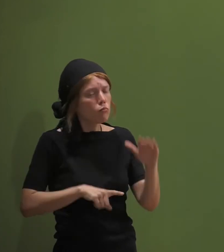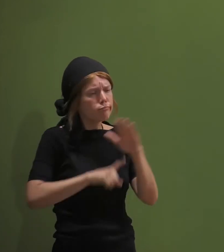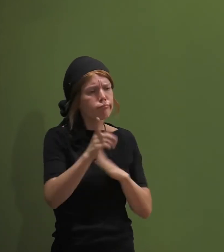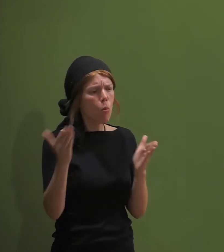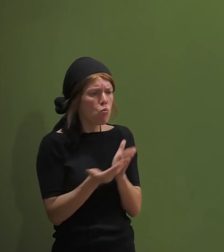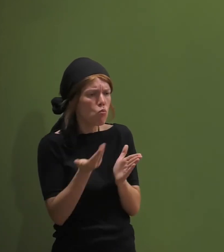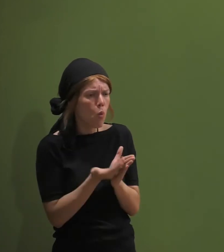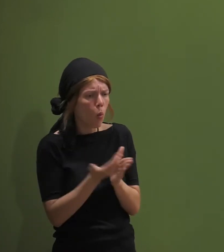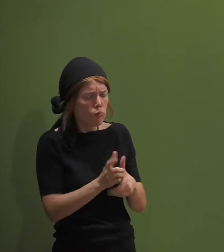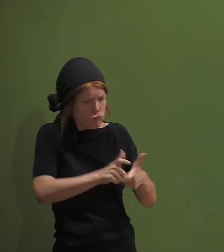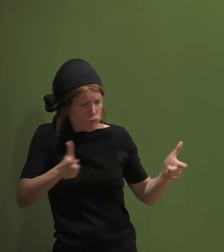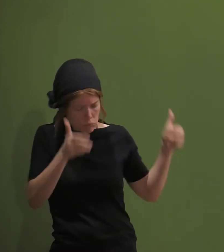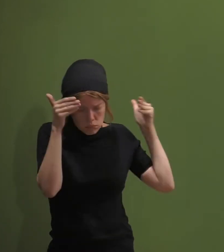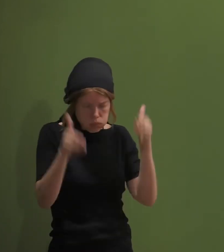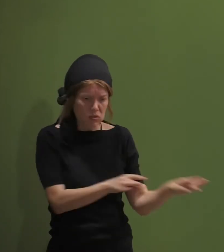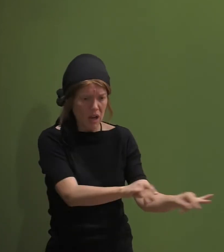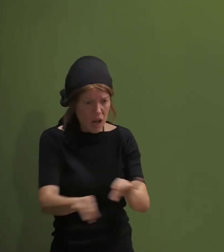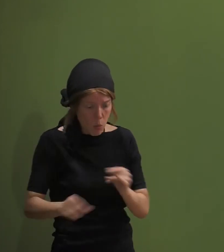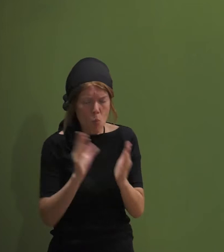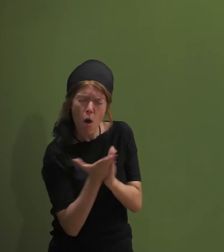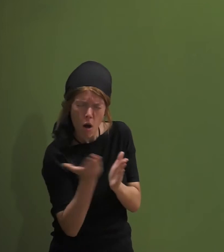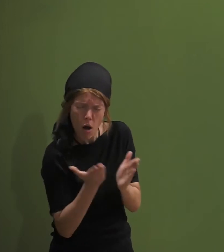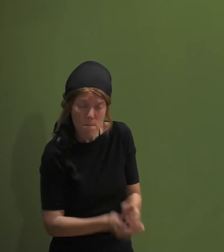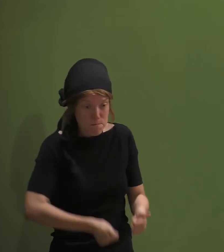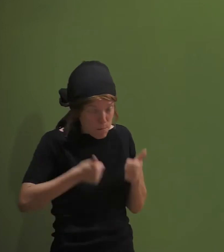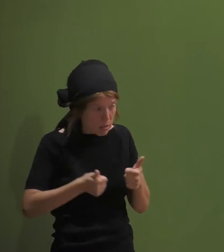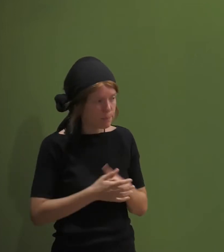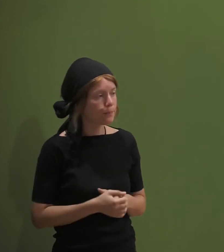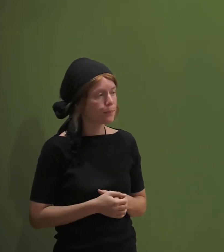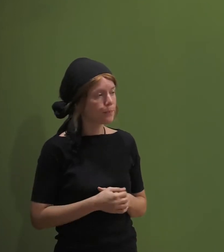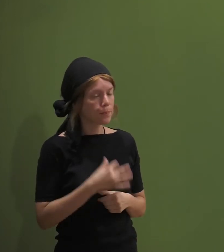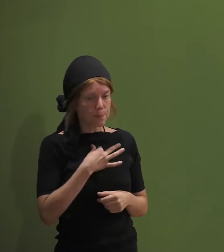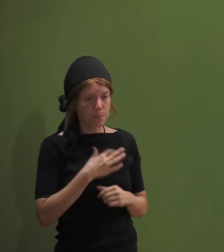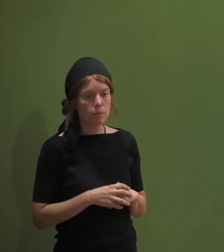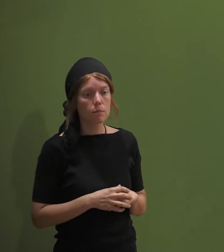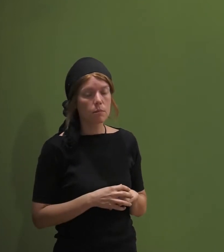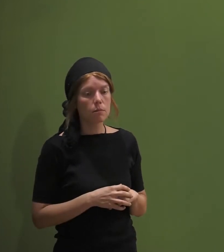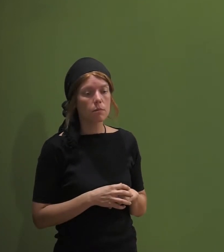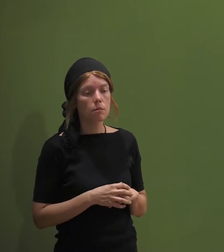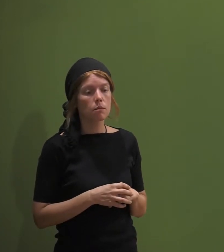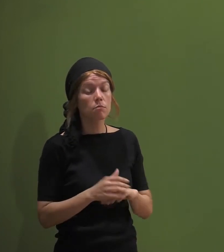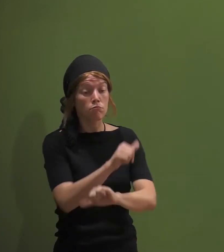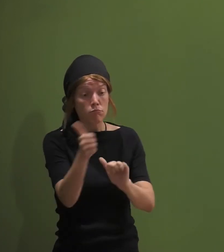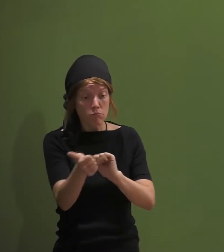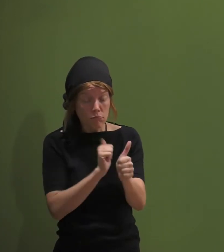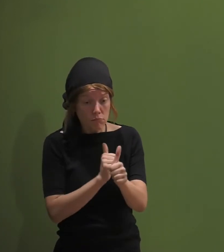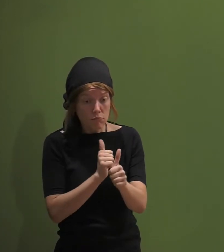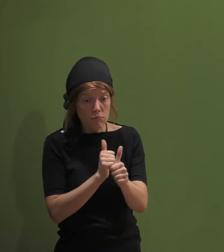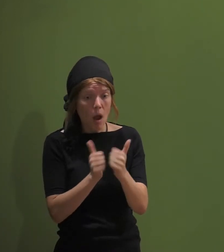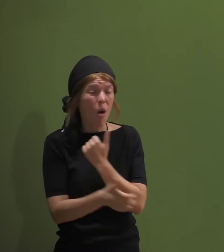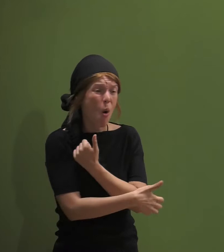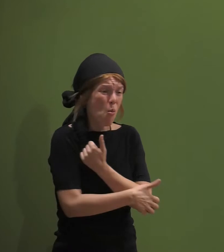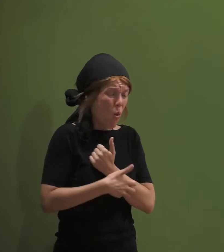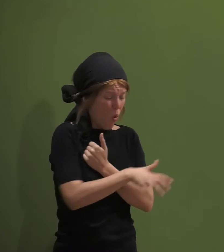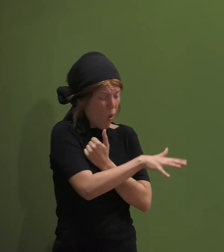en la producción se orientan a las regiones más productivas, estas tendencias contribuyen comparativamente al